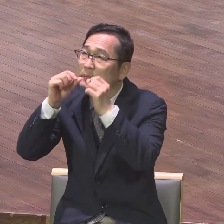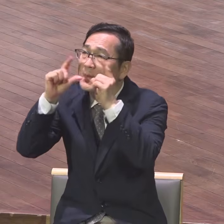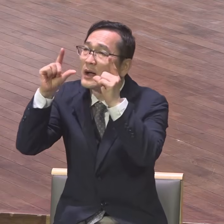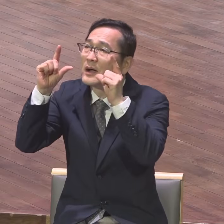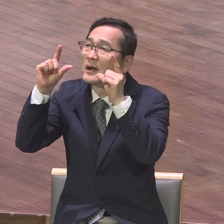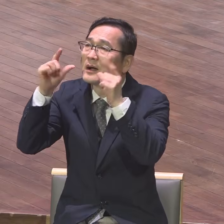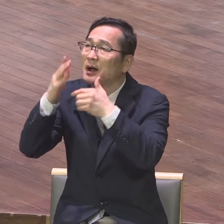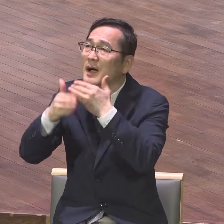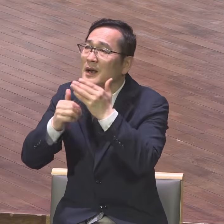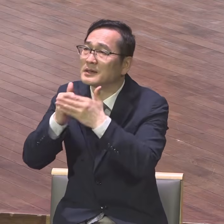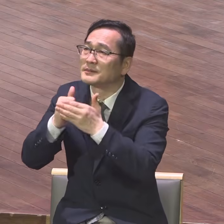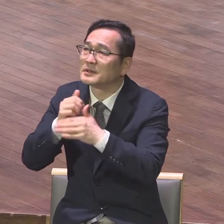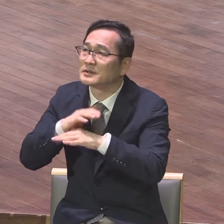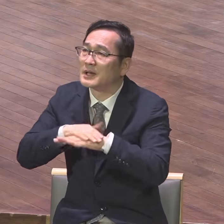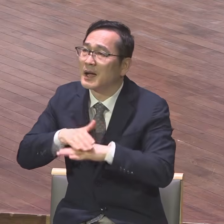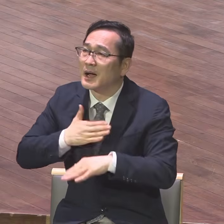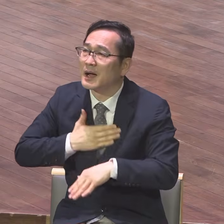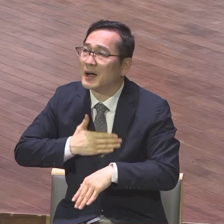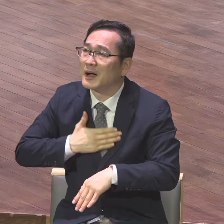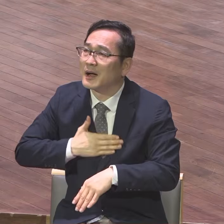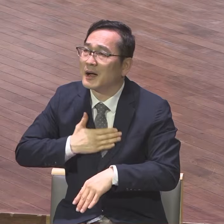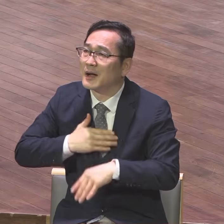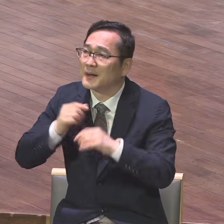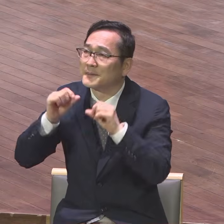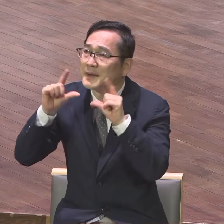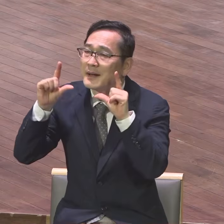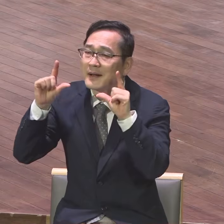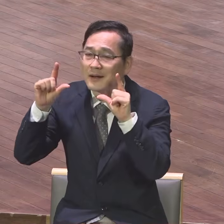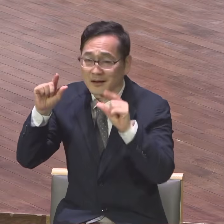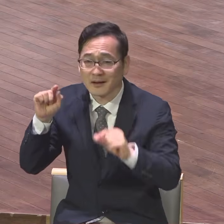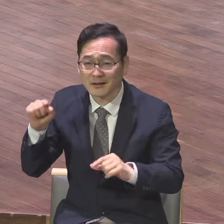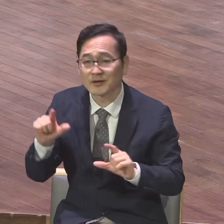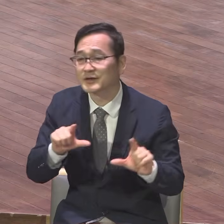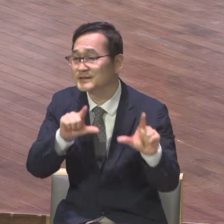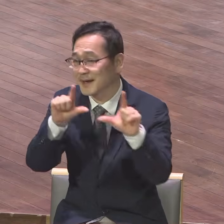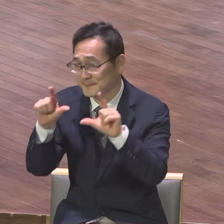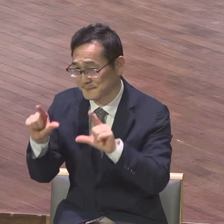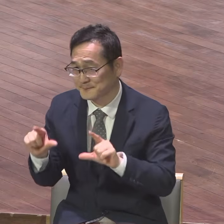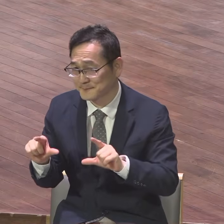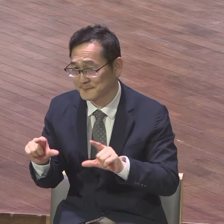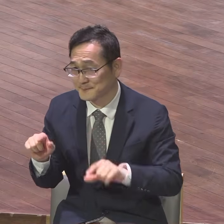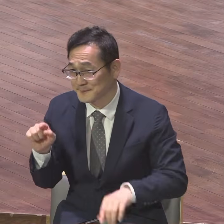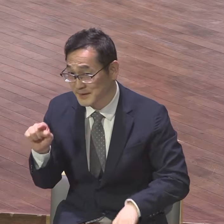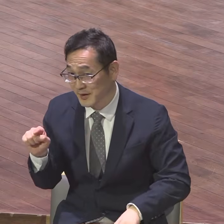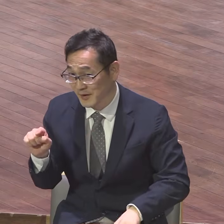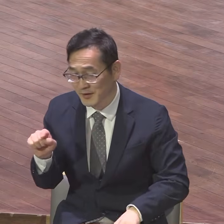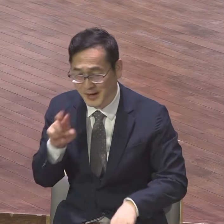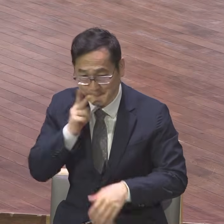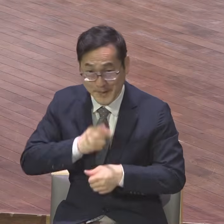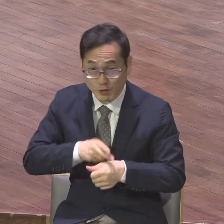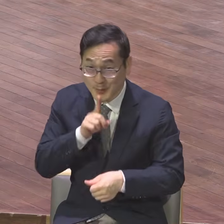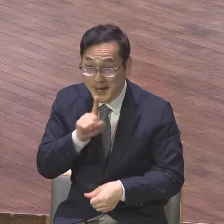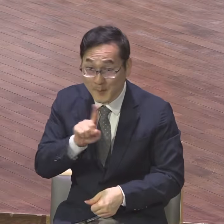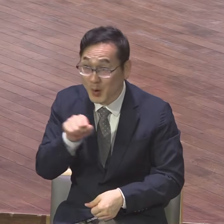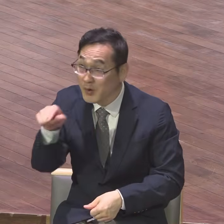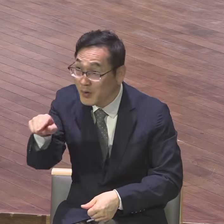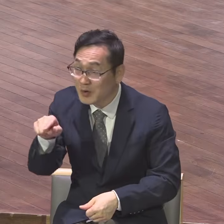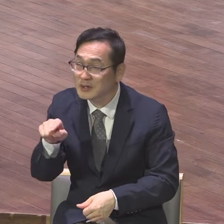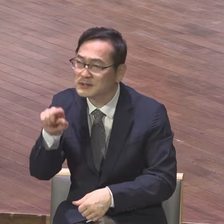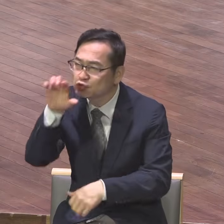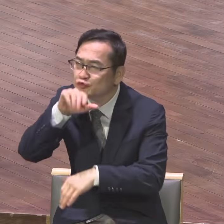오늘 본문에 보니까 특별히 이렇게 경건에 이르는 훈련을 가르쳐서 사도 바울이 뭐라 그랬어요? 연단이라